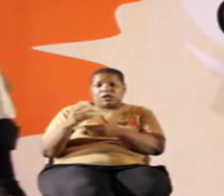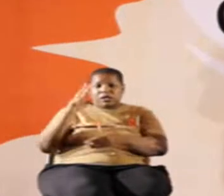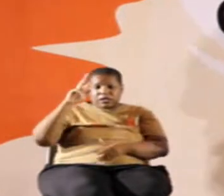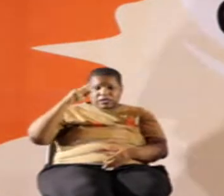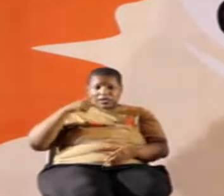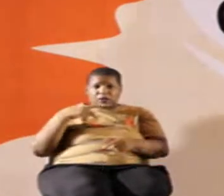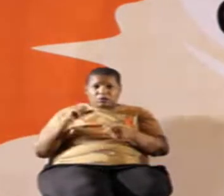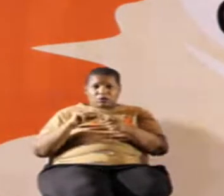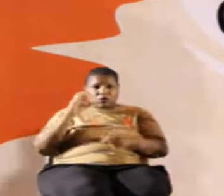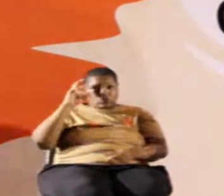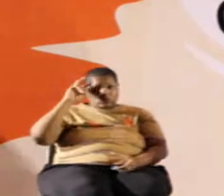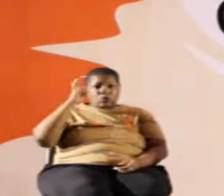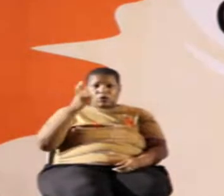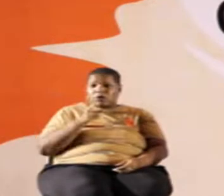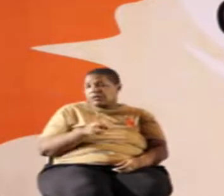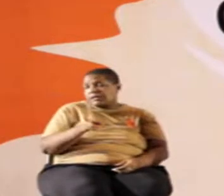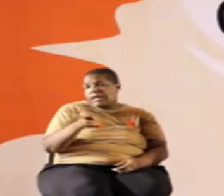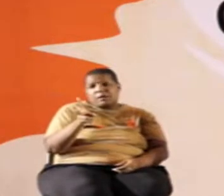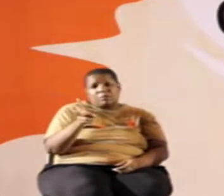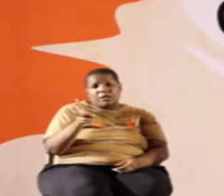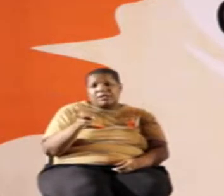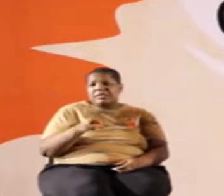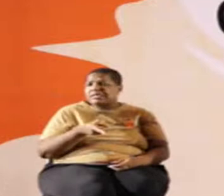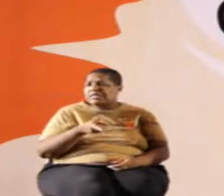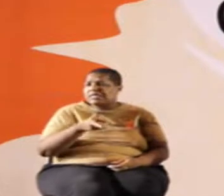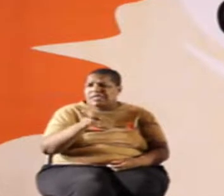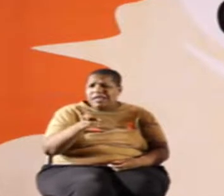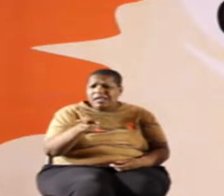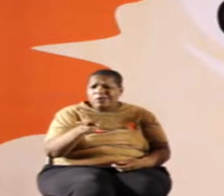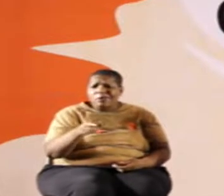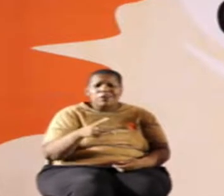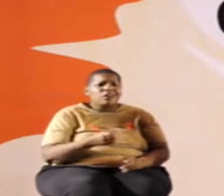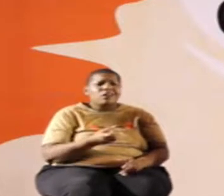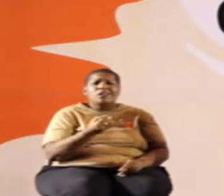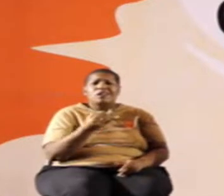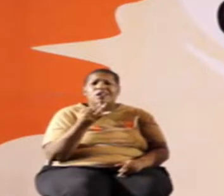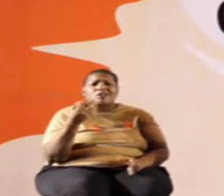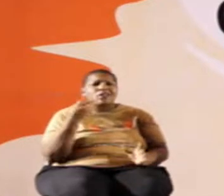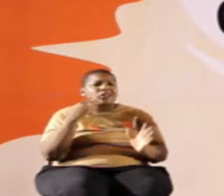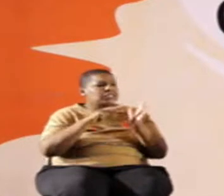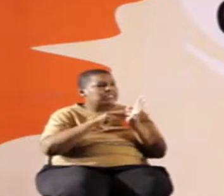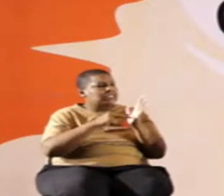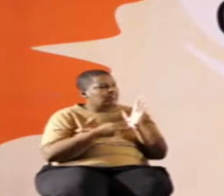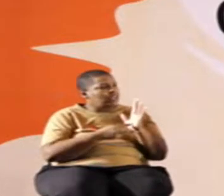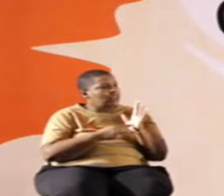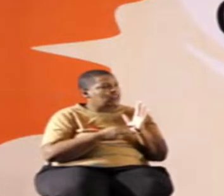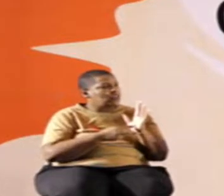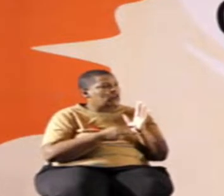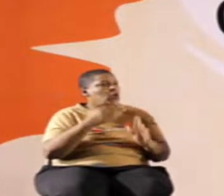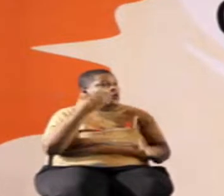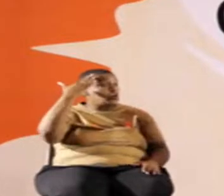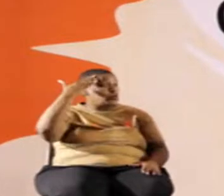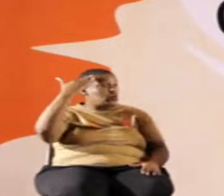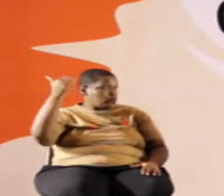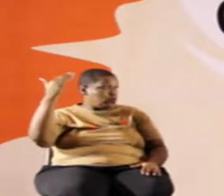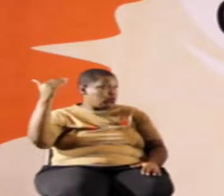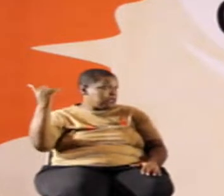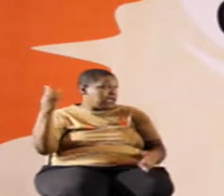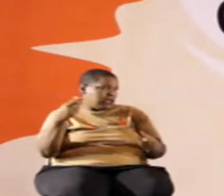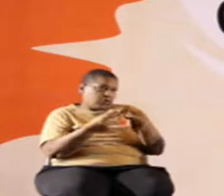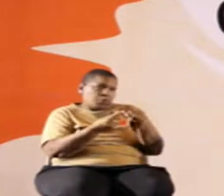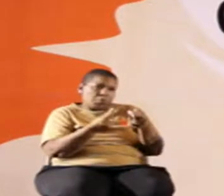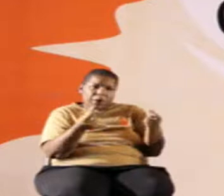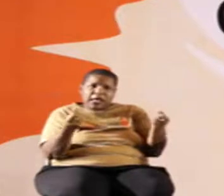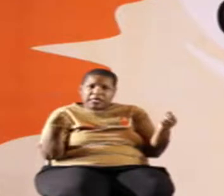produção cultural, ela sempre existiu. Ela sempre existiu. Ela tem vários significados. É significado do sucesso material,